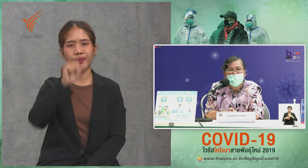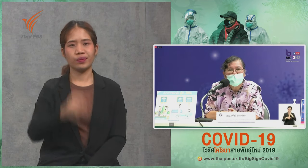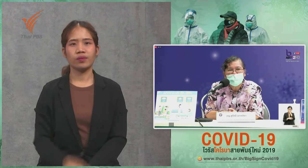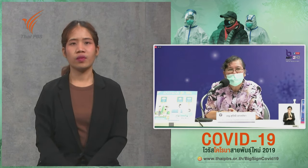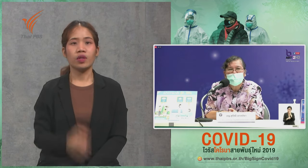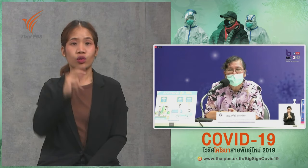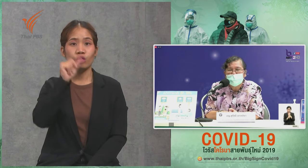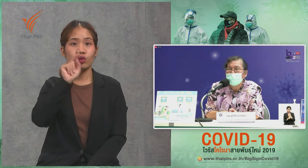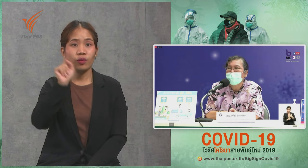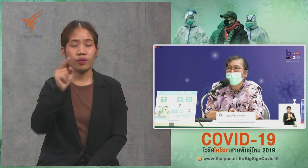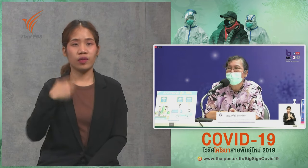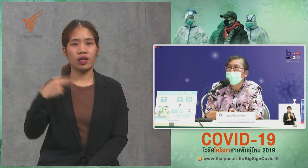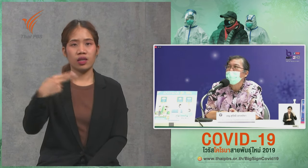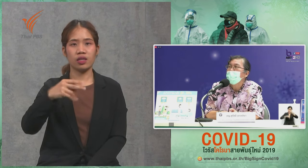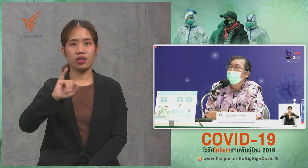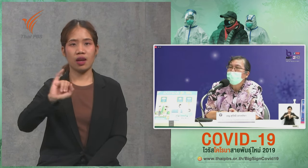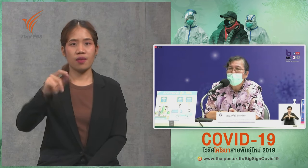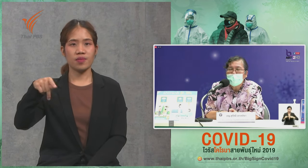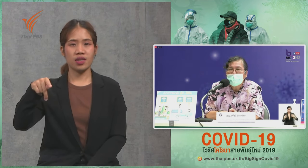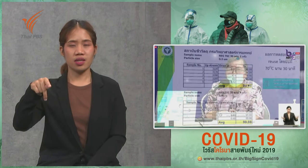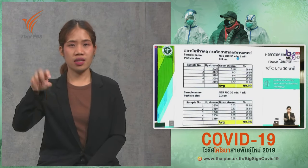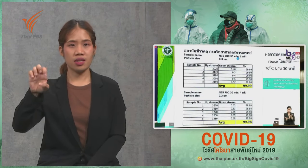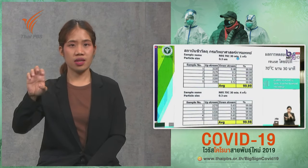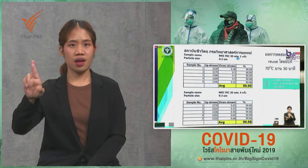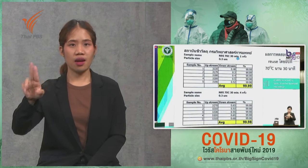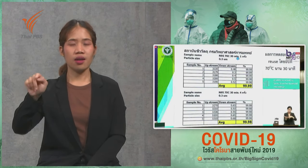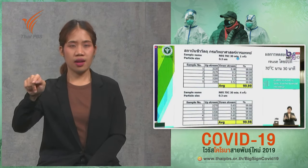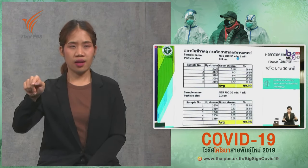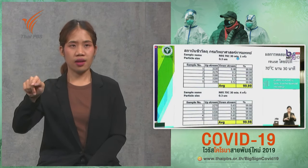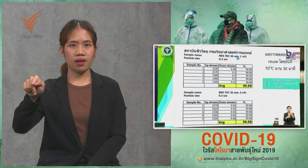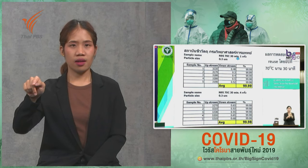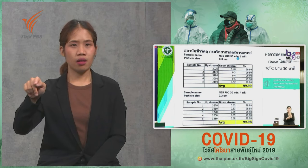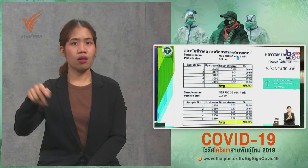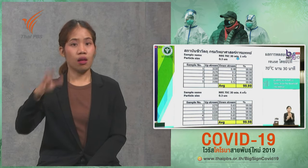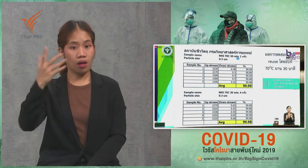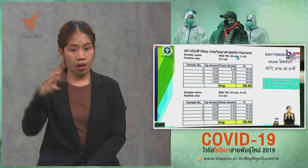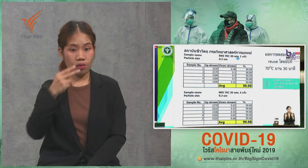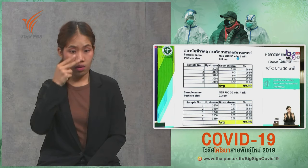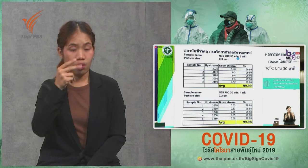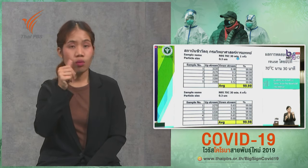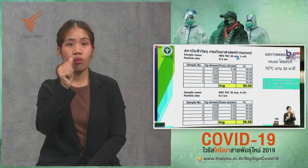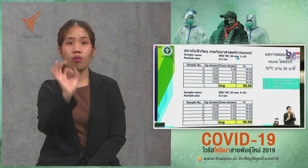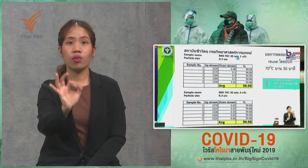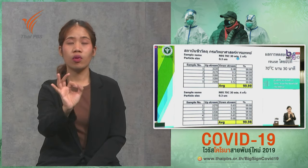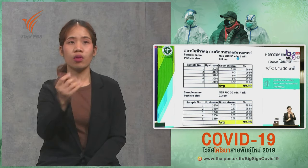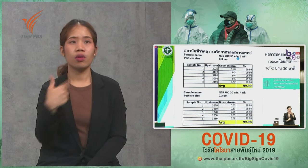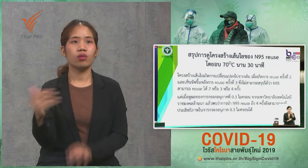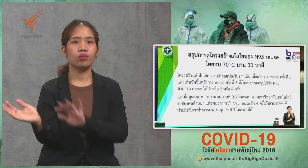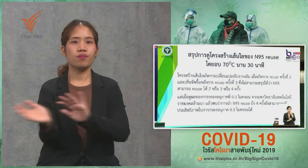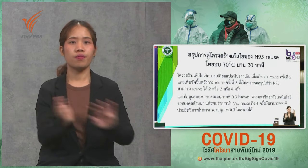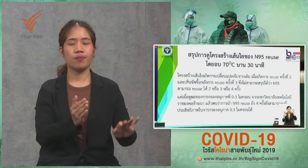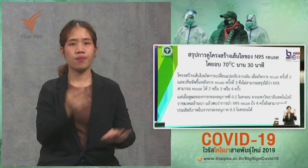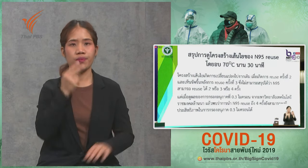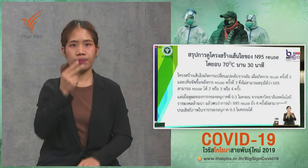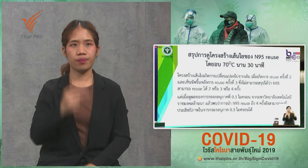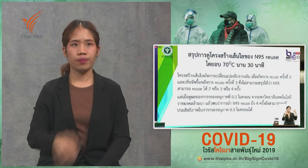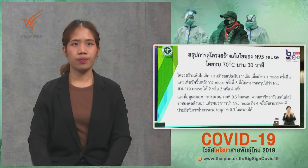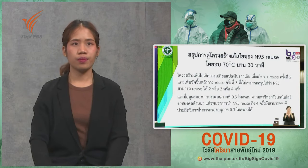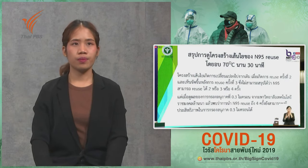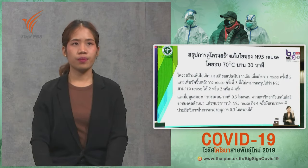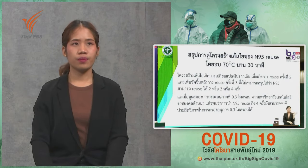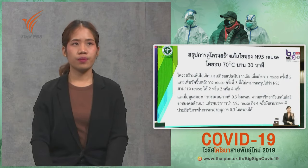โดยใช้ไฮโดรเจนเปอร์ออกไซด์เวเฟอร์เนี่ยผลออกมาก็คือโอเคแล้วก็ต่อไปเลยค่ะ